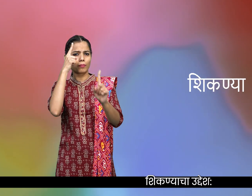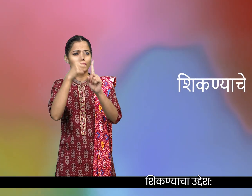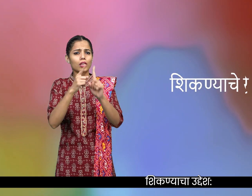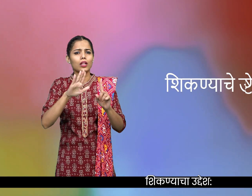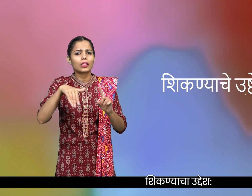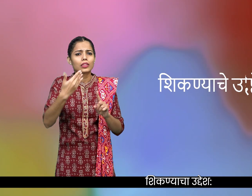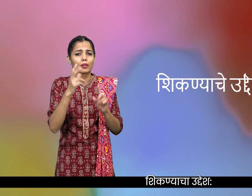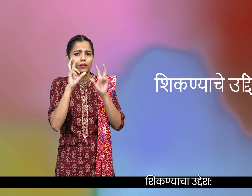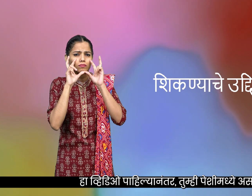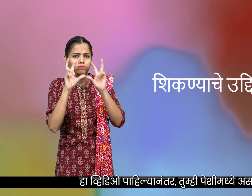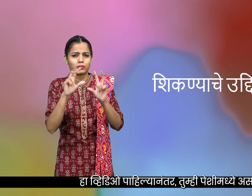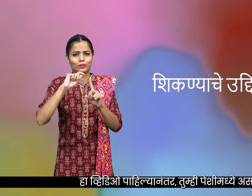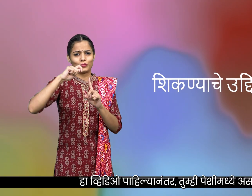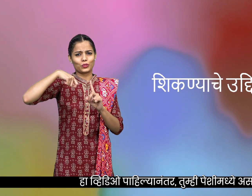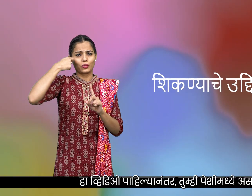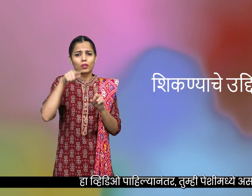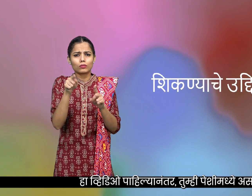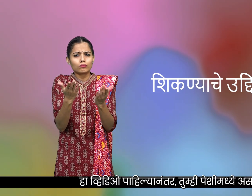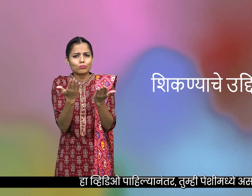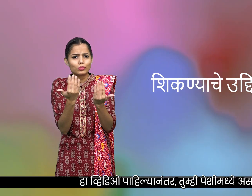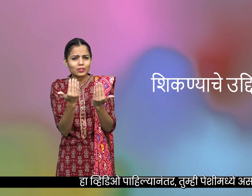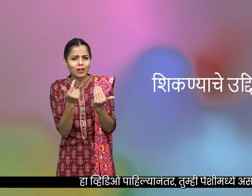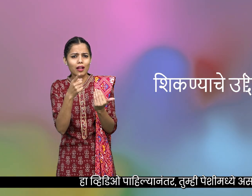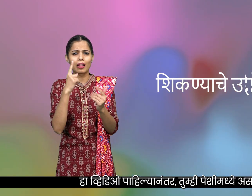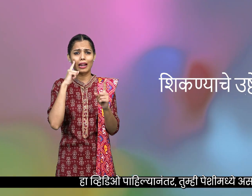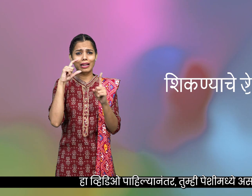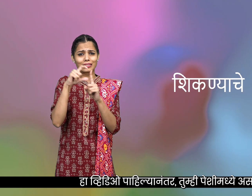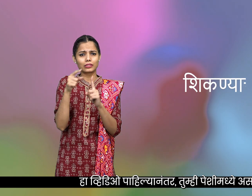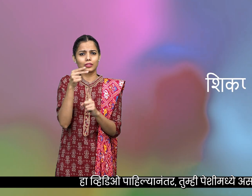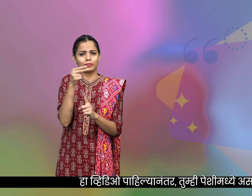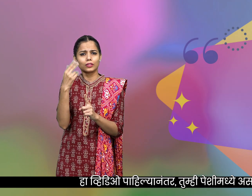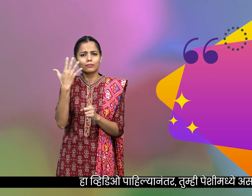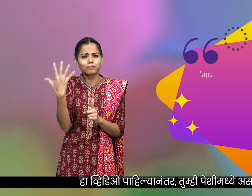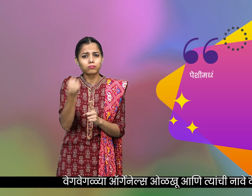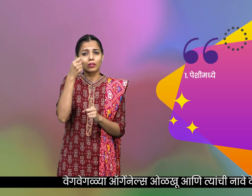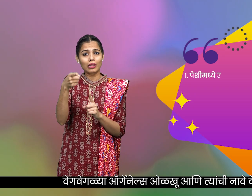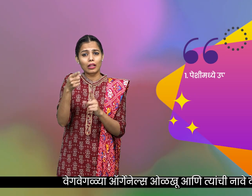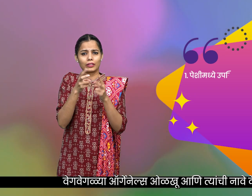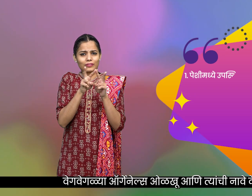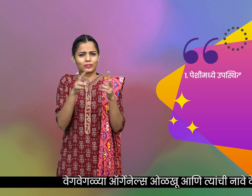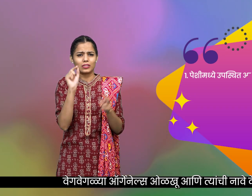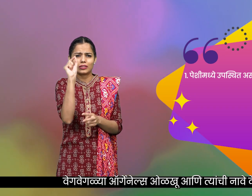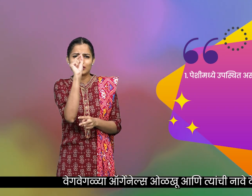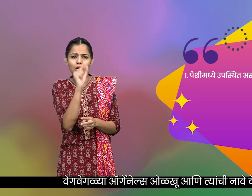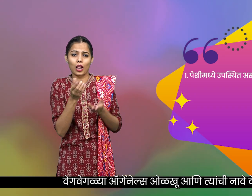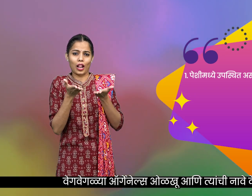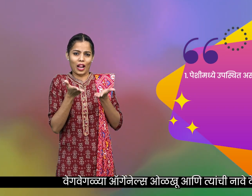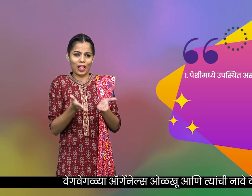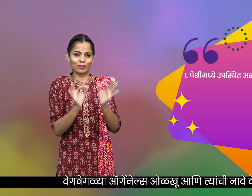शिकण्याची उद्दिष्टे. या व्हिडिओ पाहिल्यानंतर तुम्ही पेशींमध्ये असलेल्या वेगवेगळ्या ऑर्गेनेल्स ओळखू